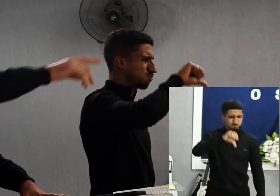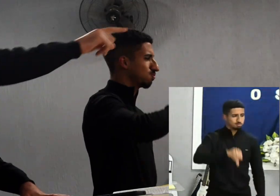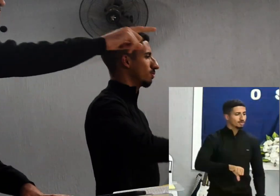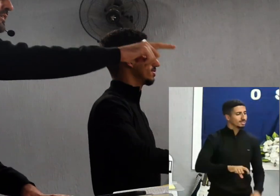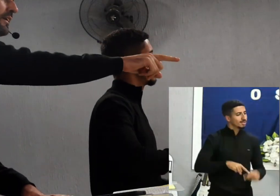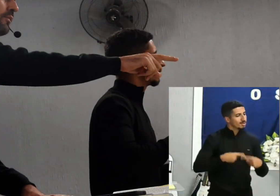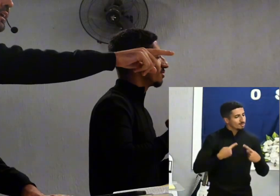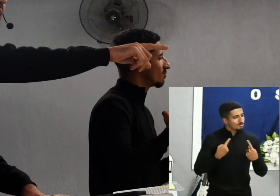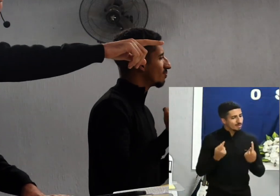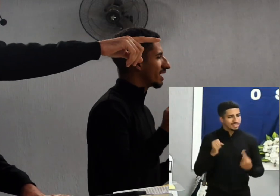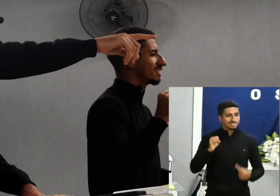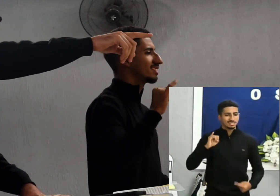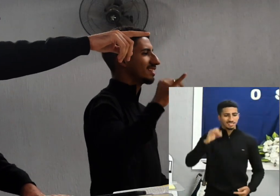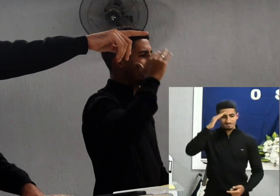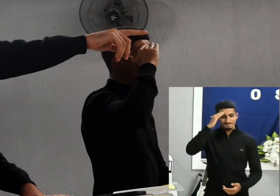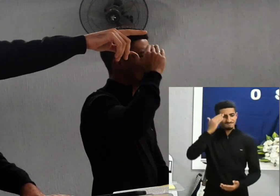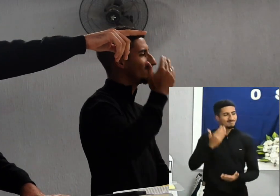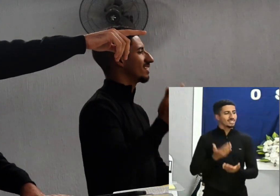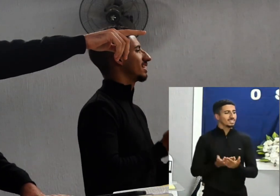Mas se você não crer,